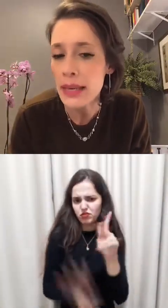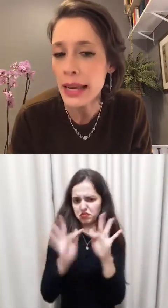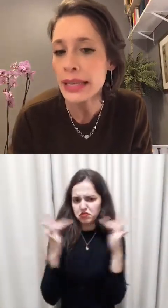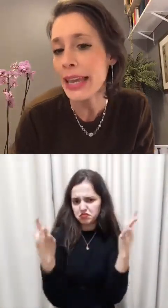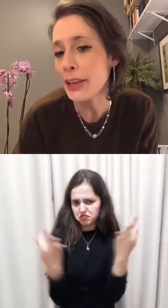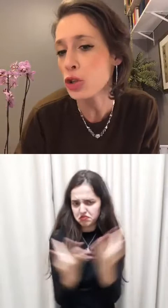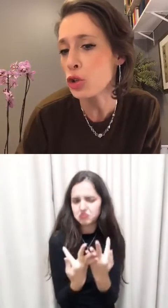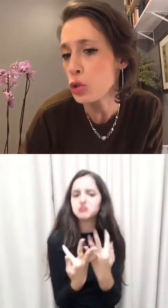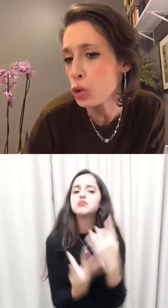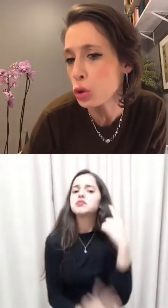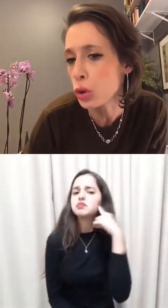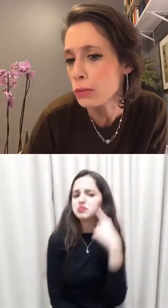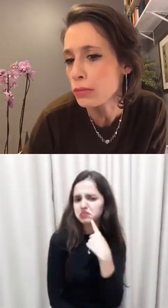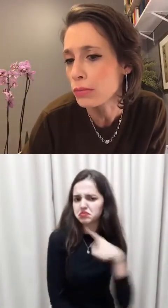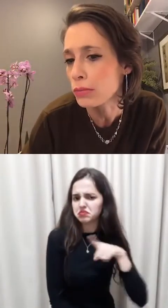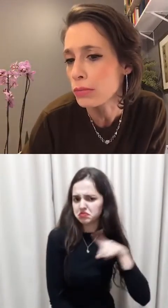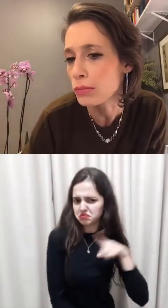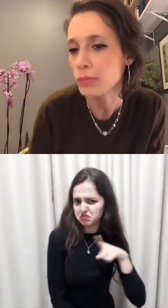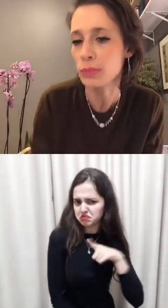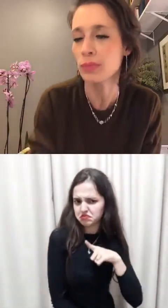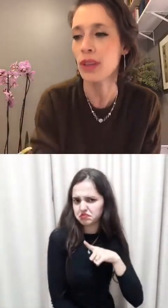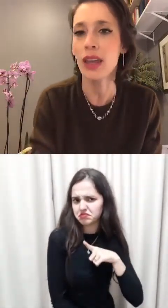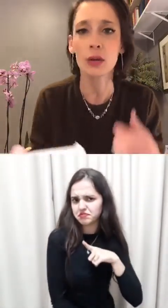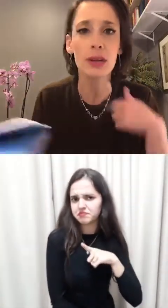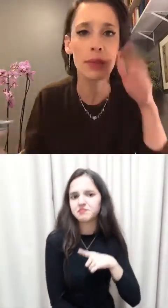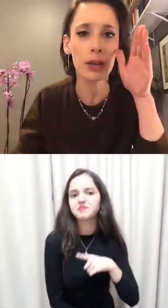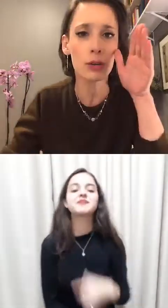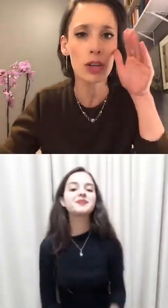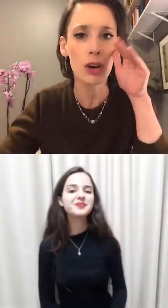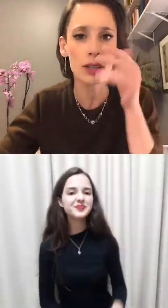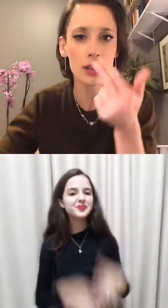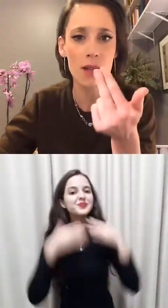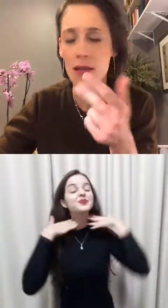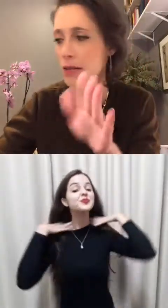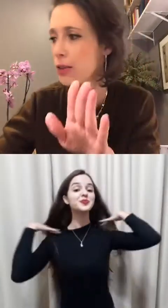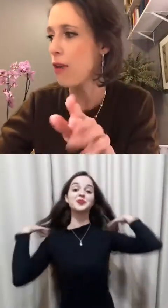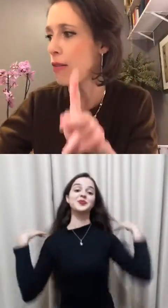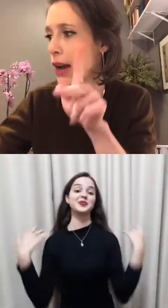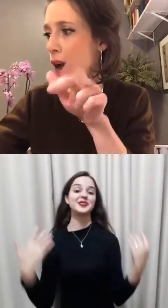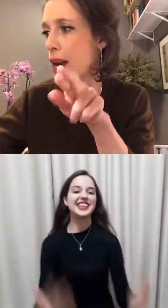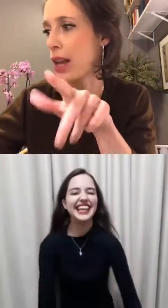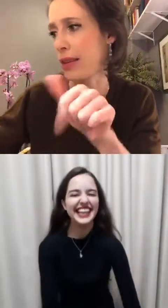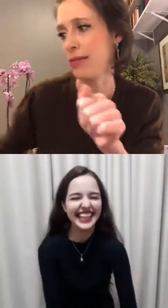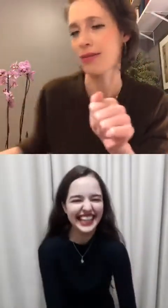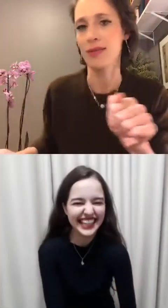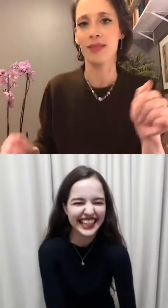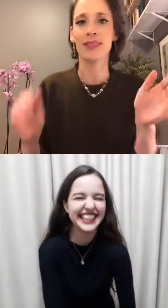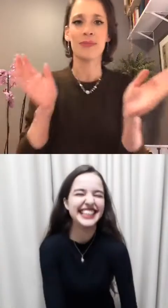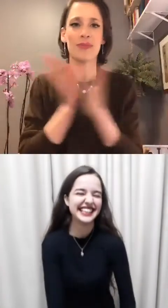família que é surdo? Eu também, curiosa, igual Carla.